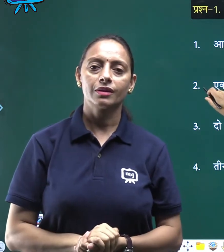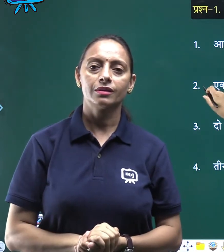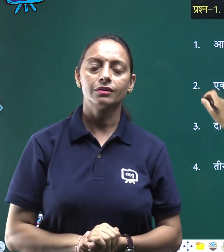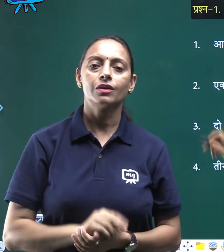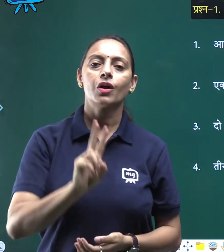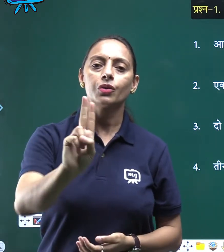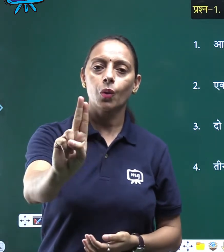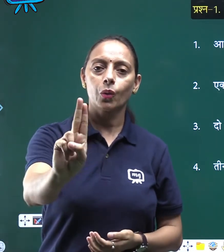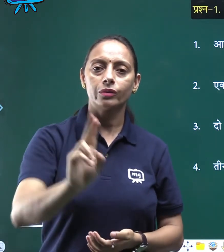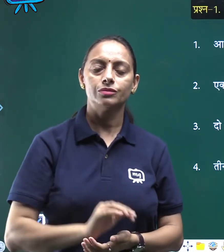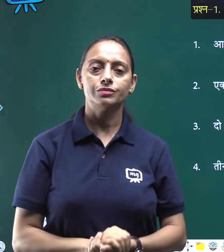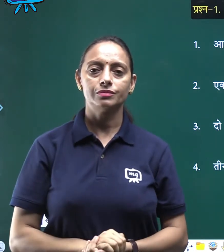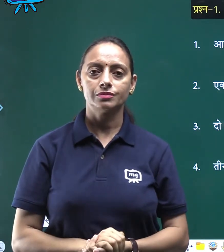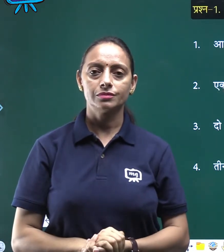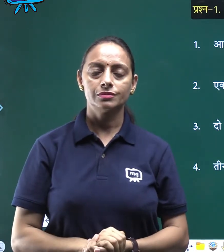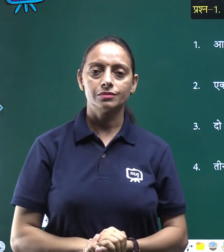नंबर 2,